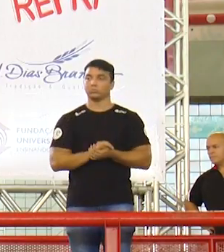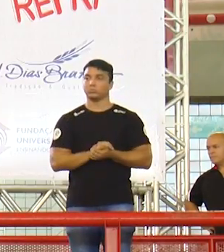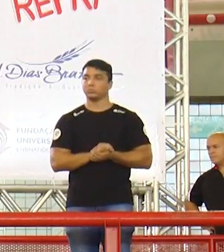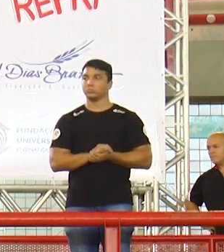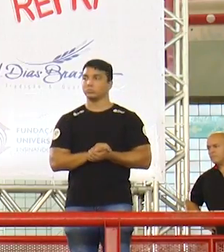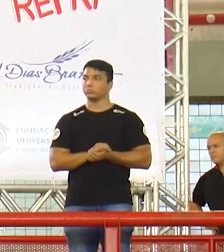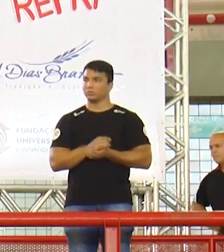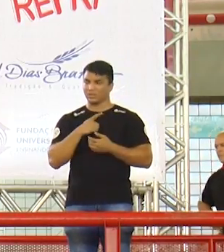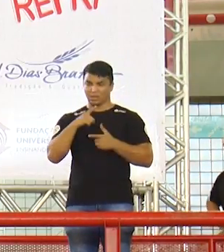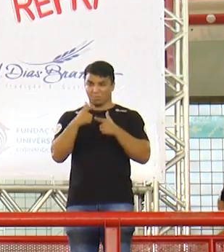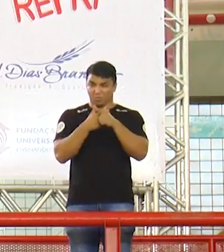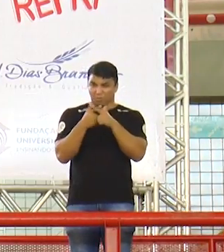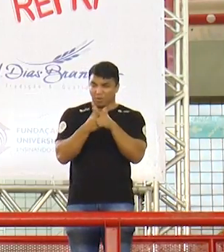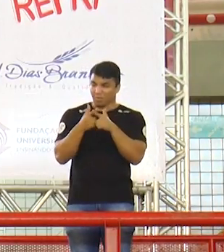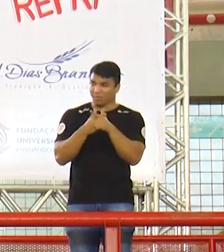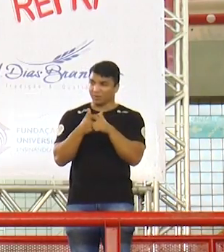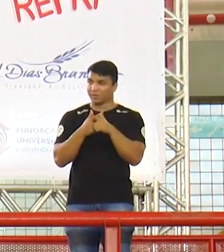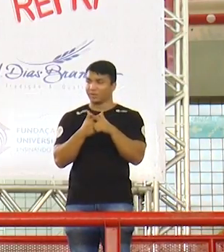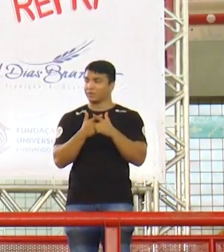Você está com um probleminha